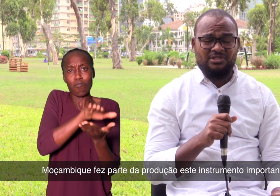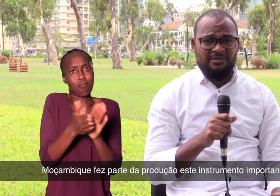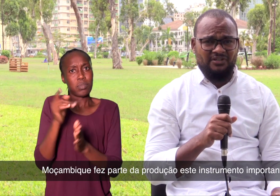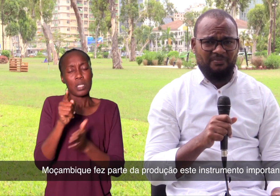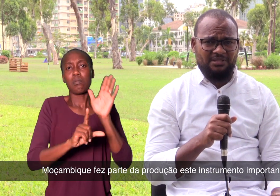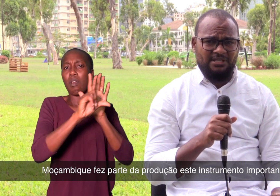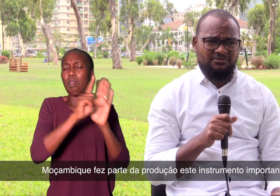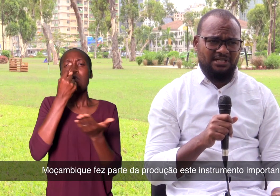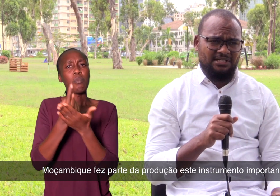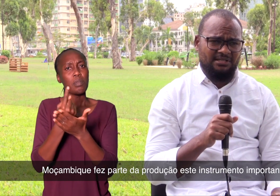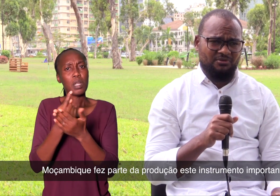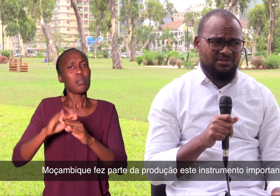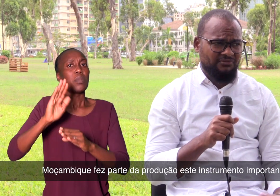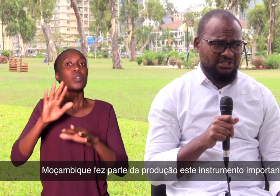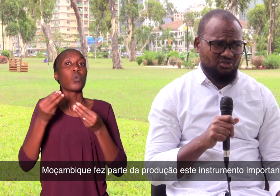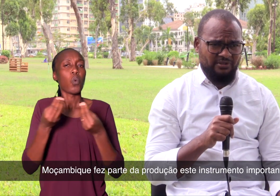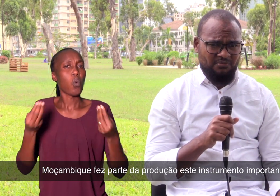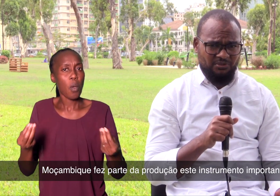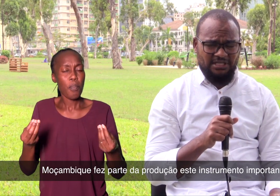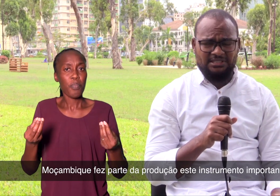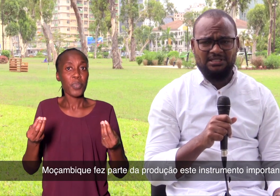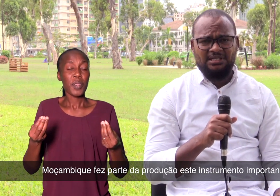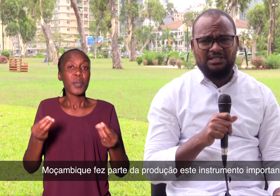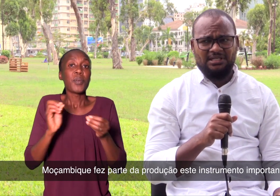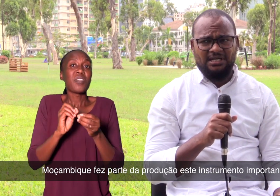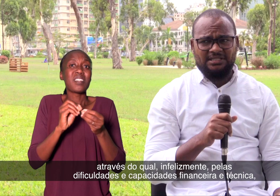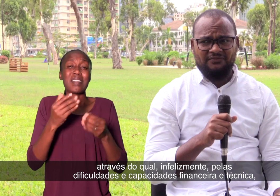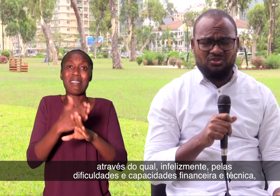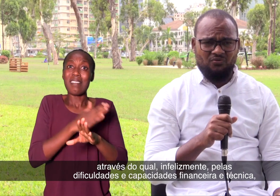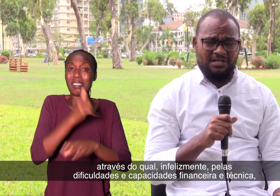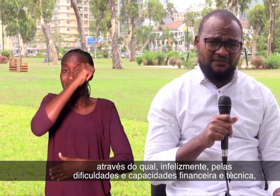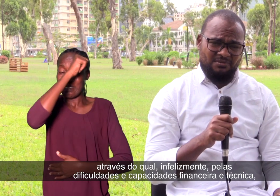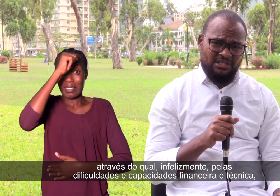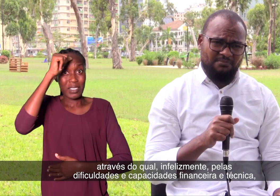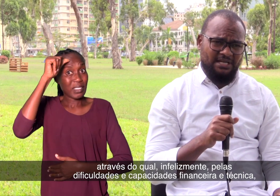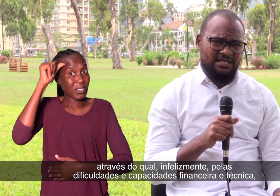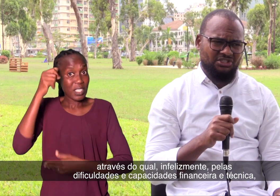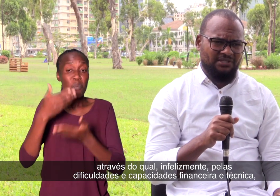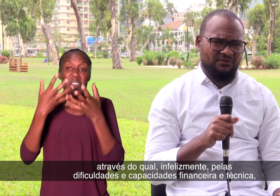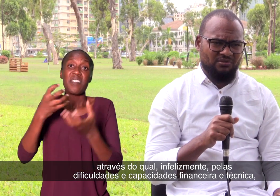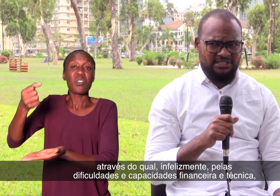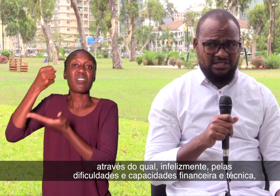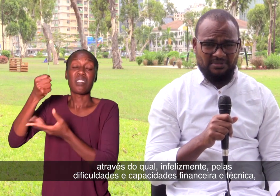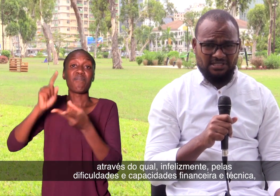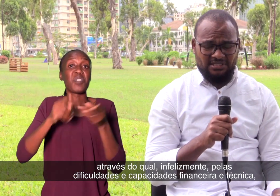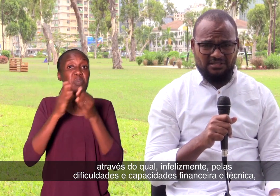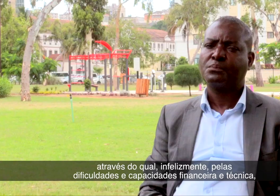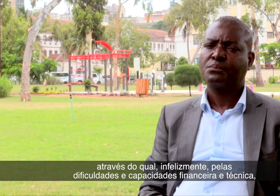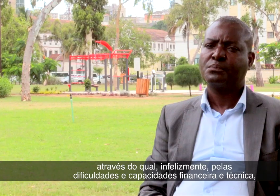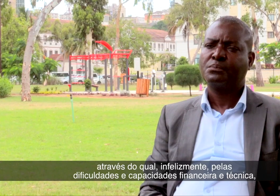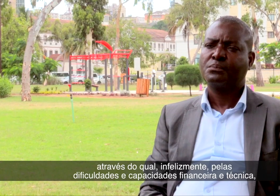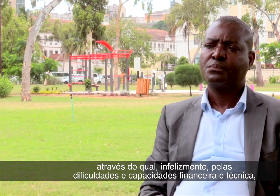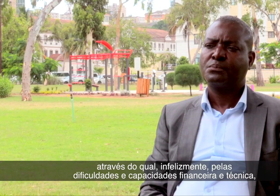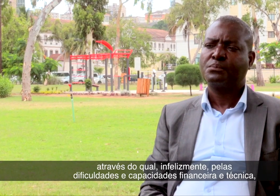E Moçambique fez parte, portanto, da produção deste instrumento importante, através do qual, infelizmente, pelas dificuldades de capacidade